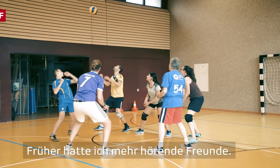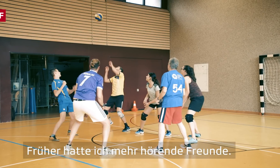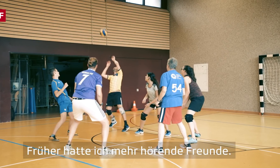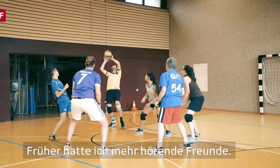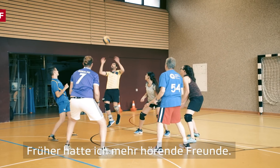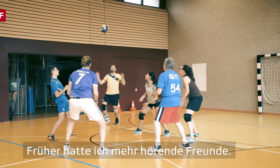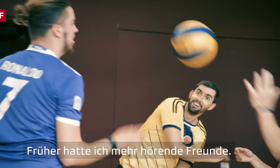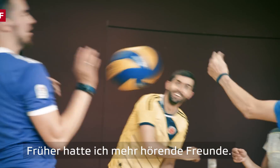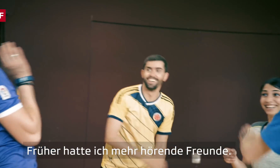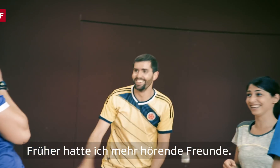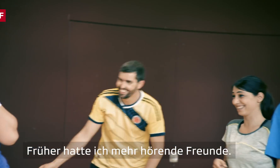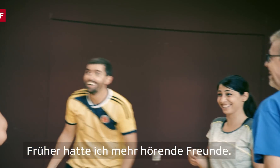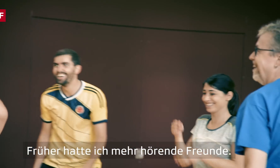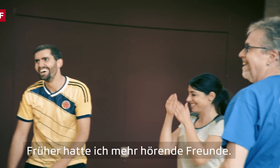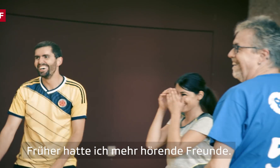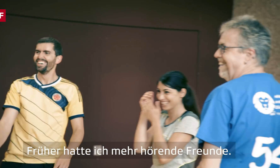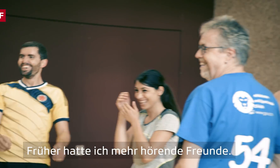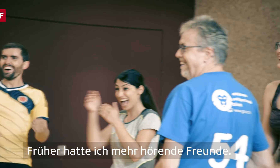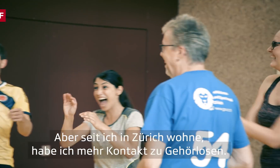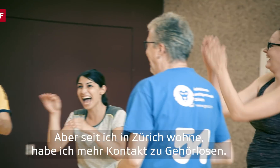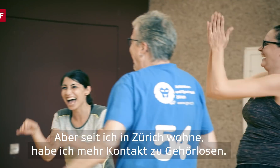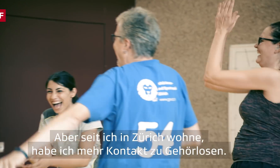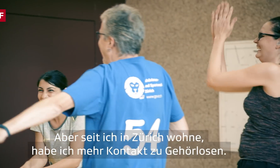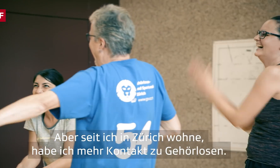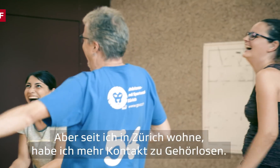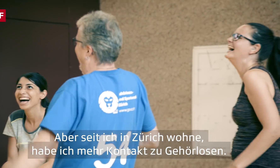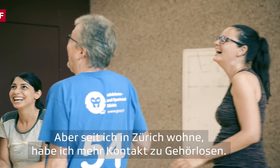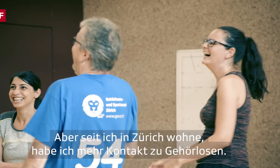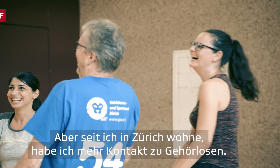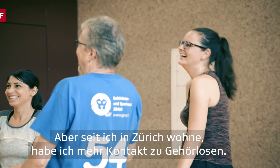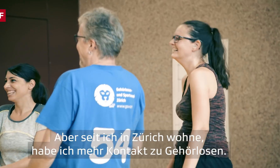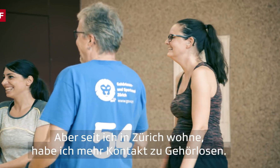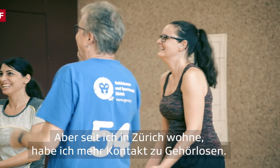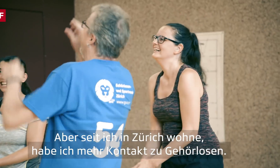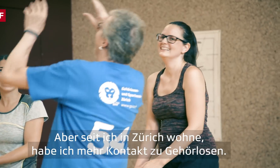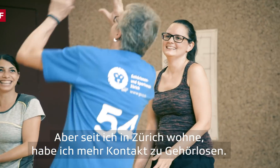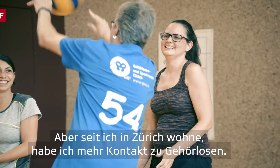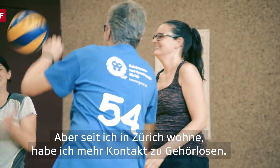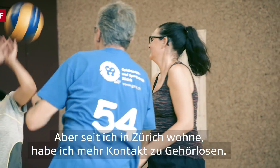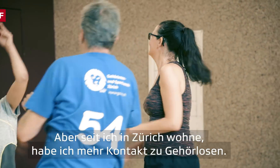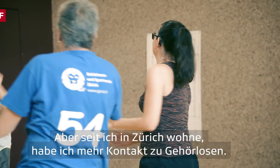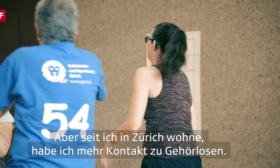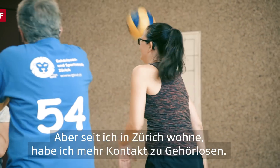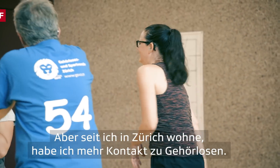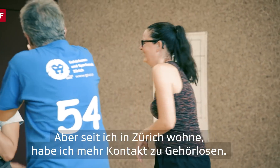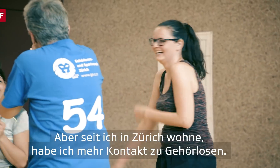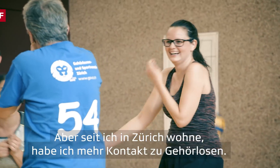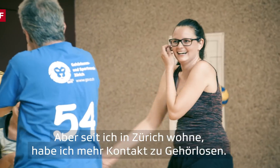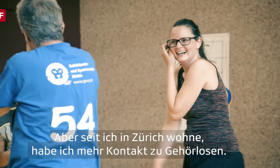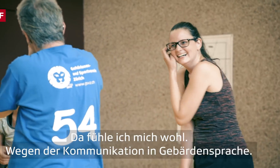Früher habe ich mehr hörende Freunde gehabt, aber seit ich in Zürich wohne, habe ich mehr Kontakt mit den Gehörlosen. Und fühle